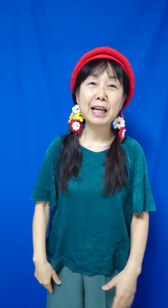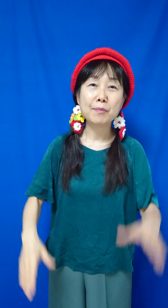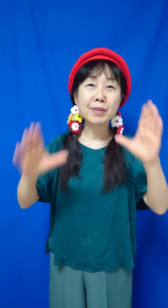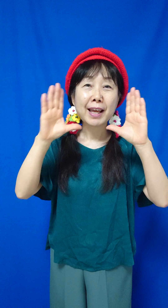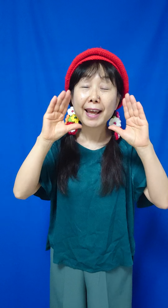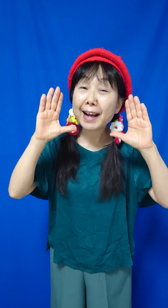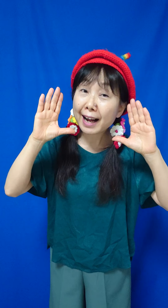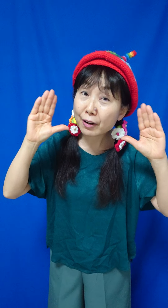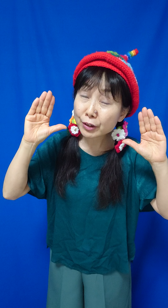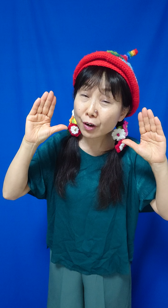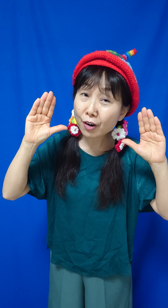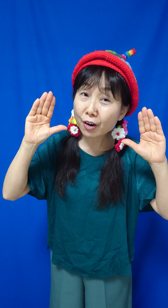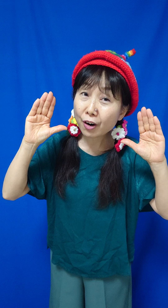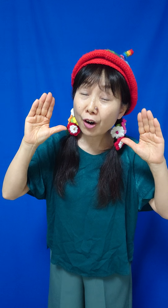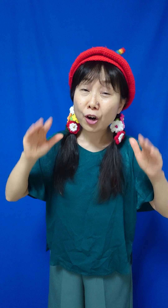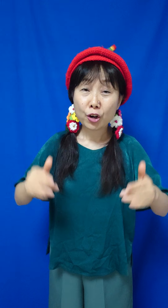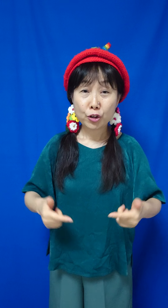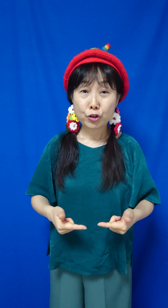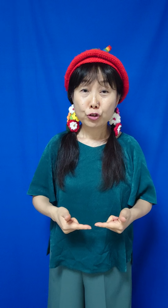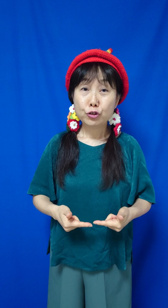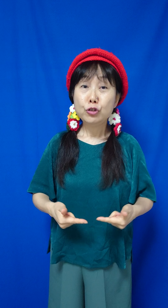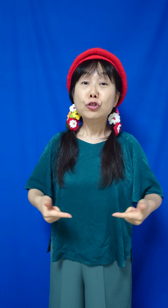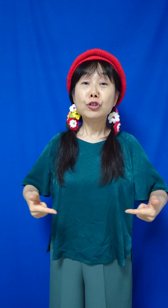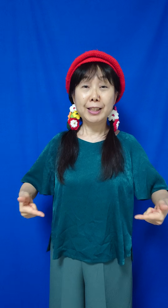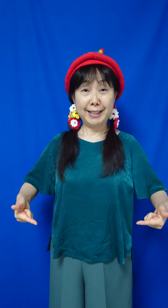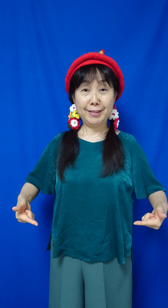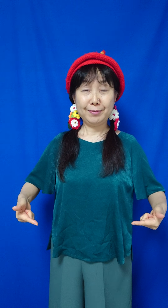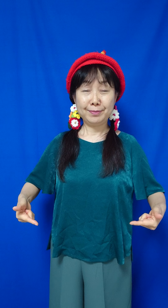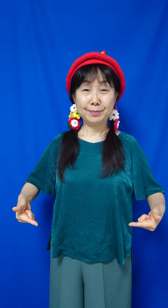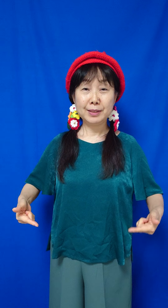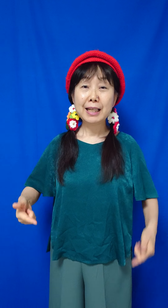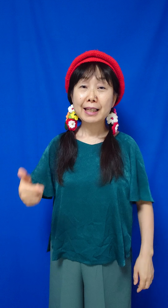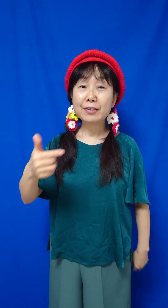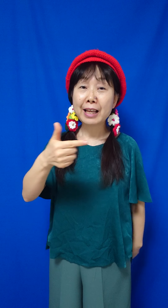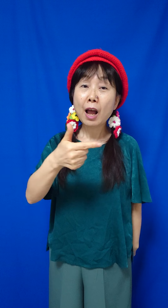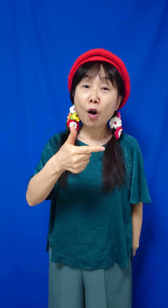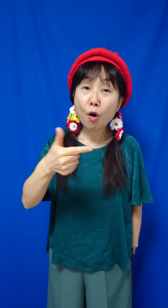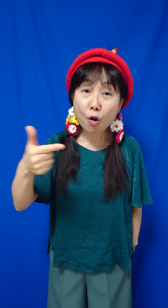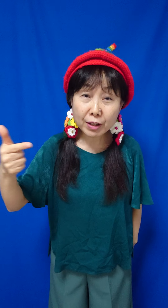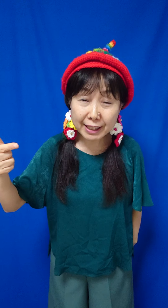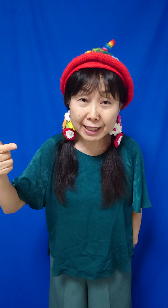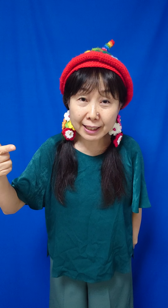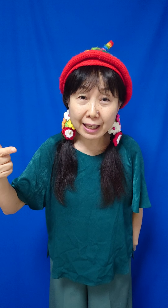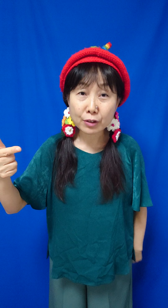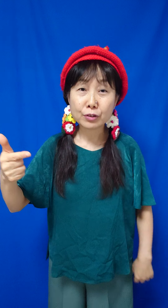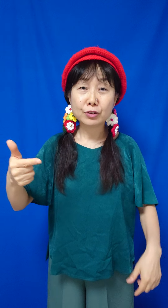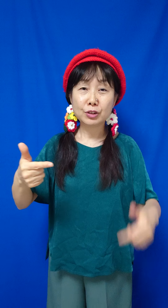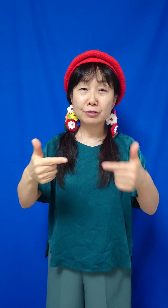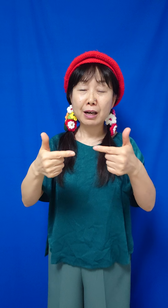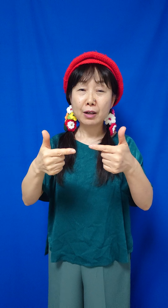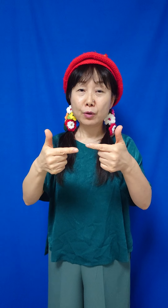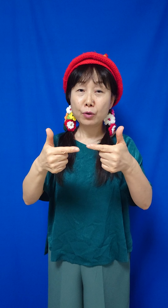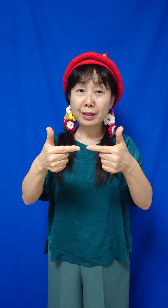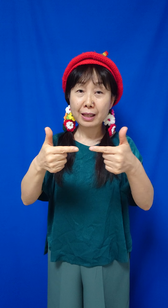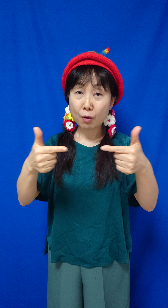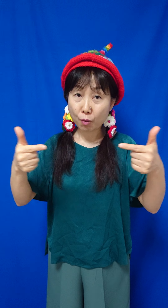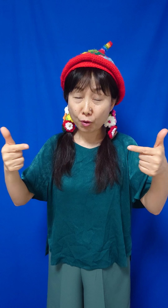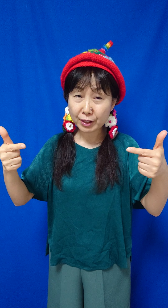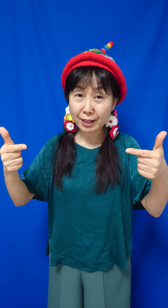。笑顔と勇気、さっきのね、大きいっていう手話、両手で大きいっ